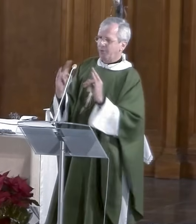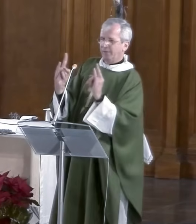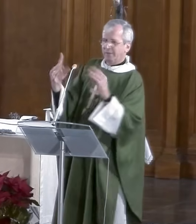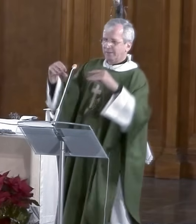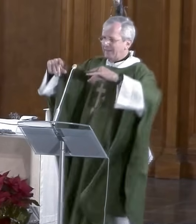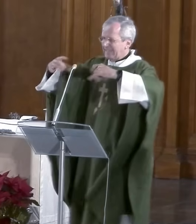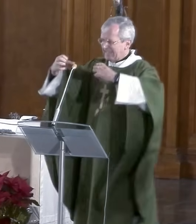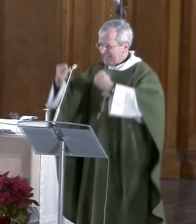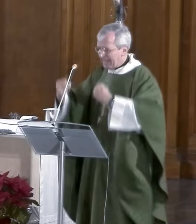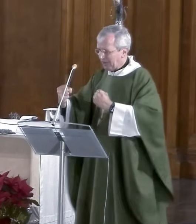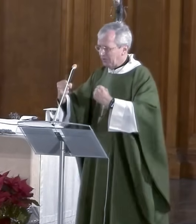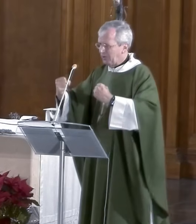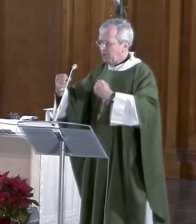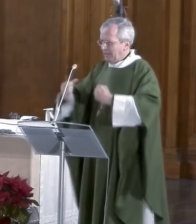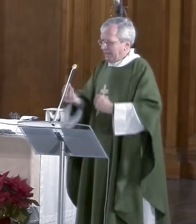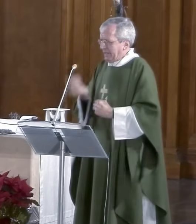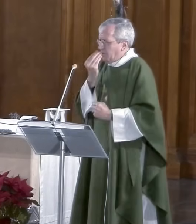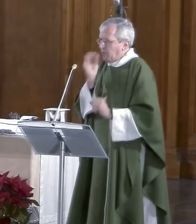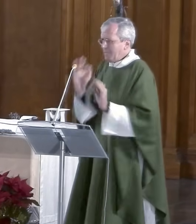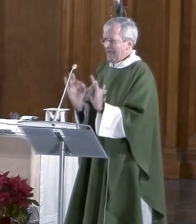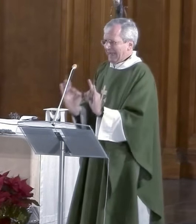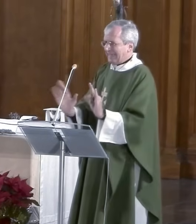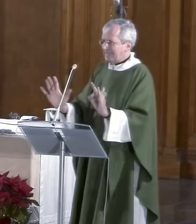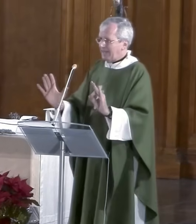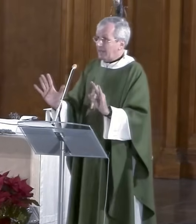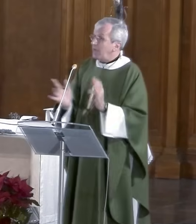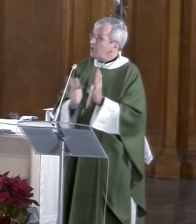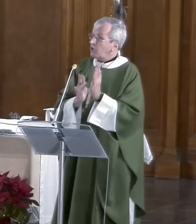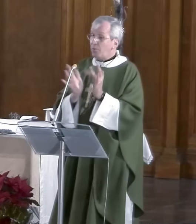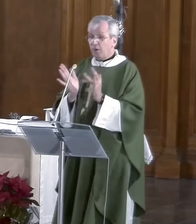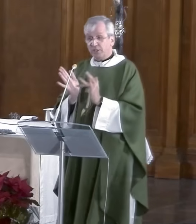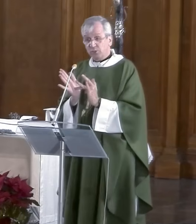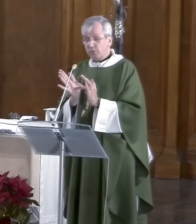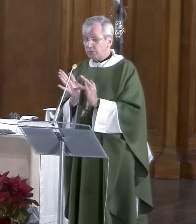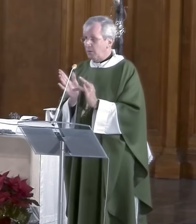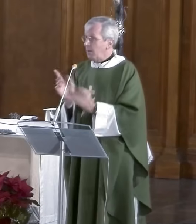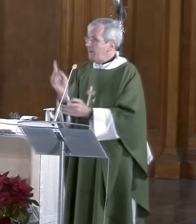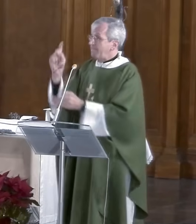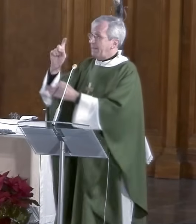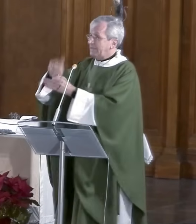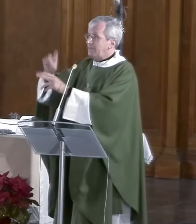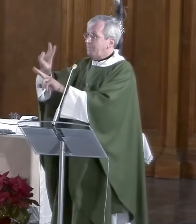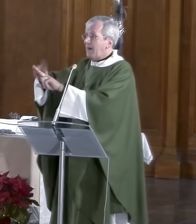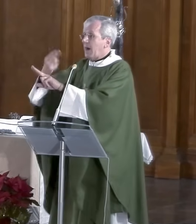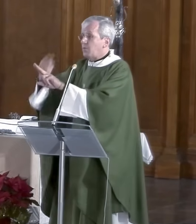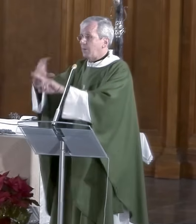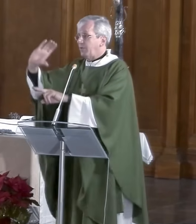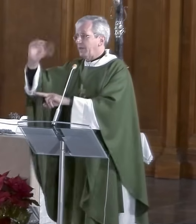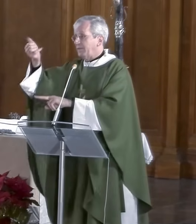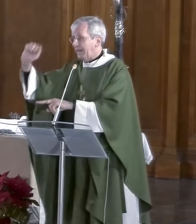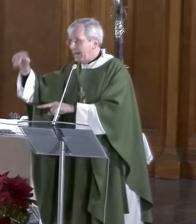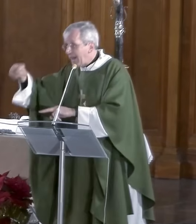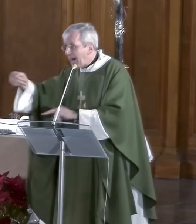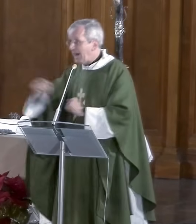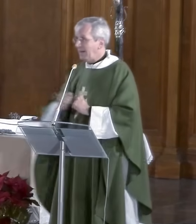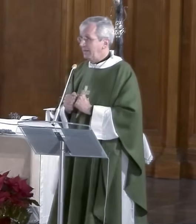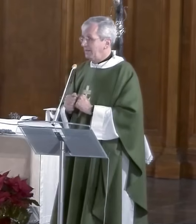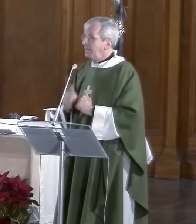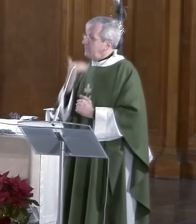sobrio, desierto, que no comía casi nada, y cómo Jesús participa a una boda de